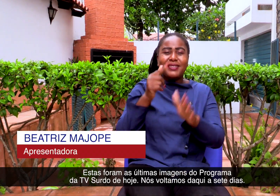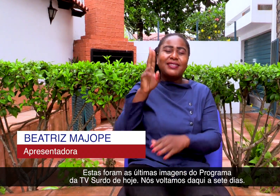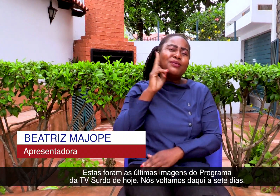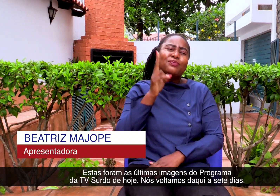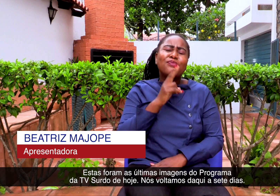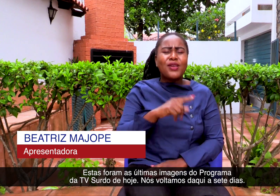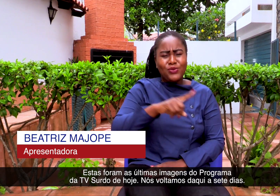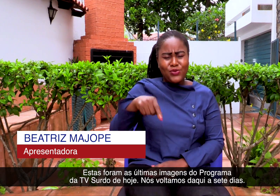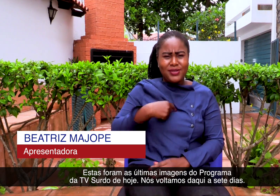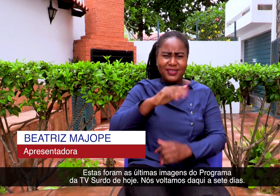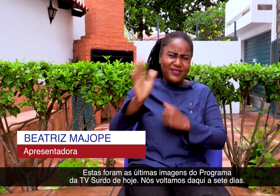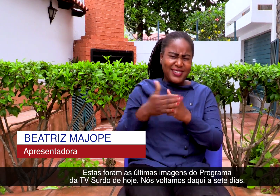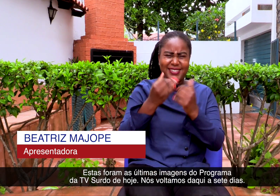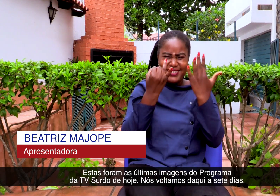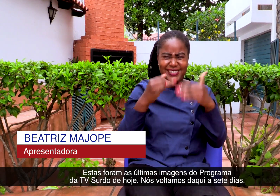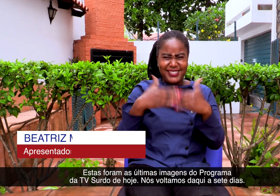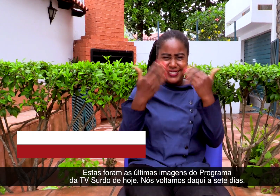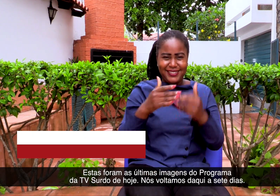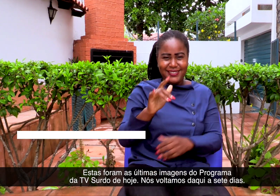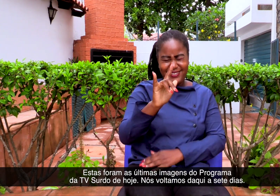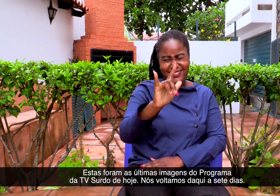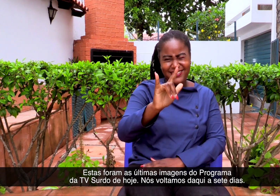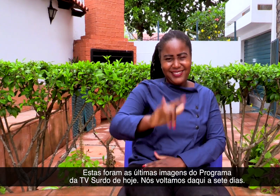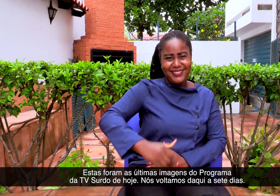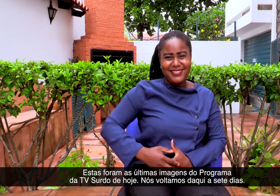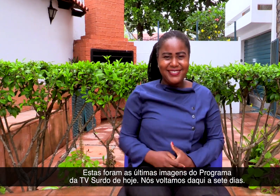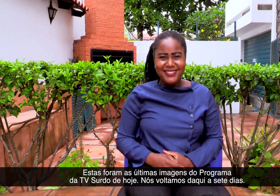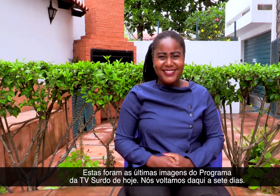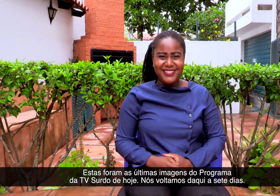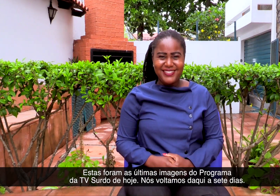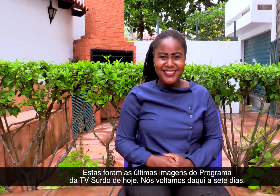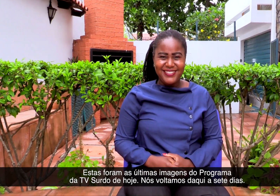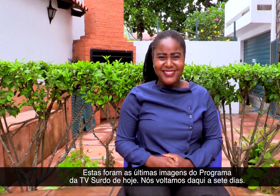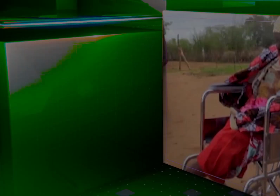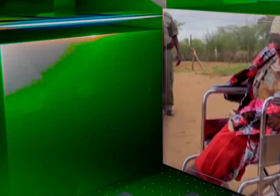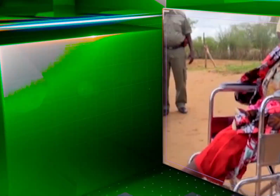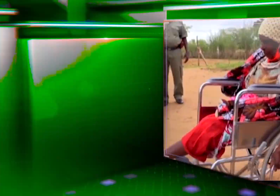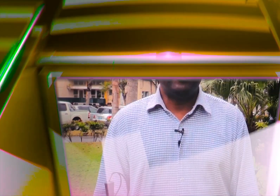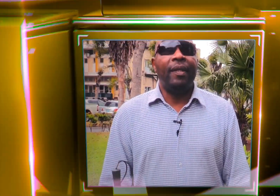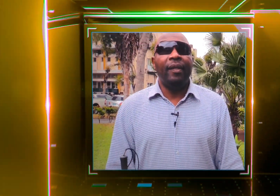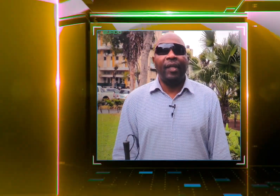programa da TV Surdo de hoje. Nós voltamos daqui a 7 dias.